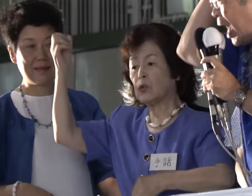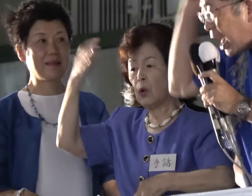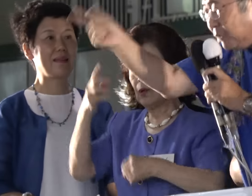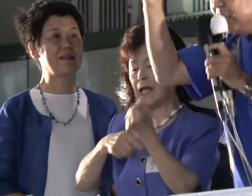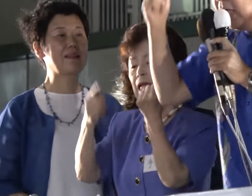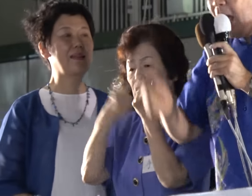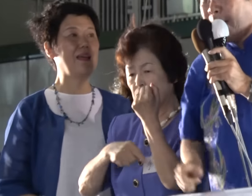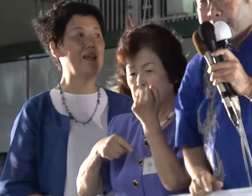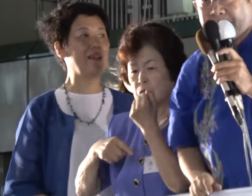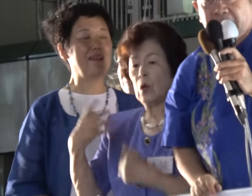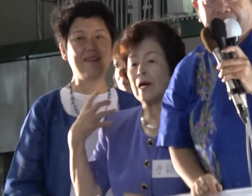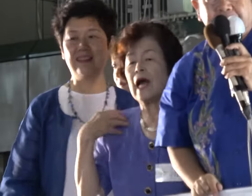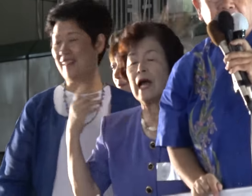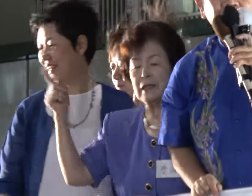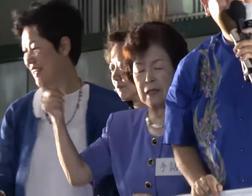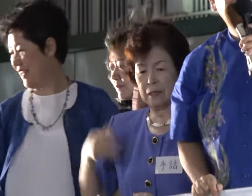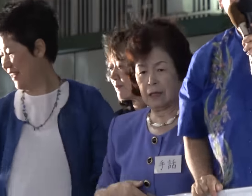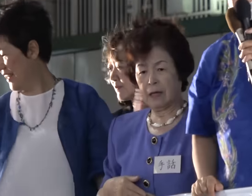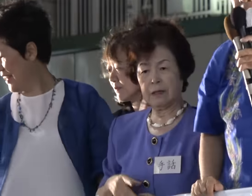てるではありませんか。